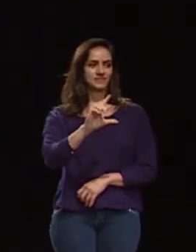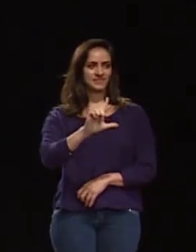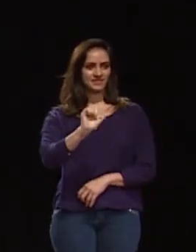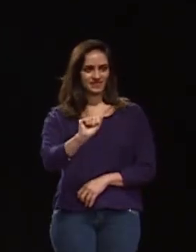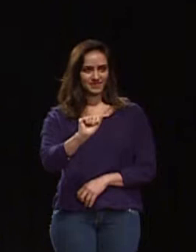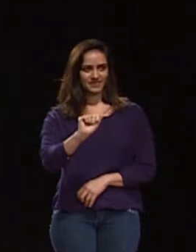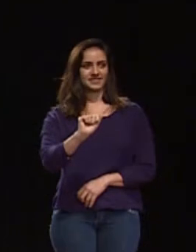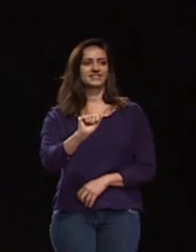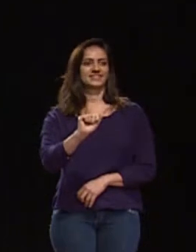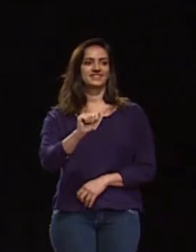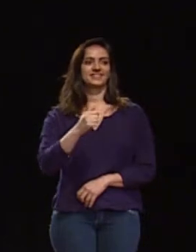Meu nome é Pérola.